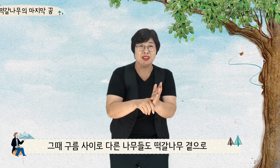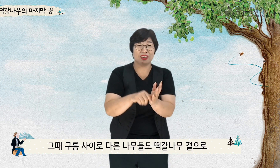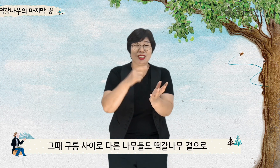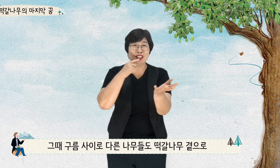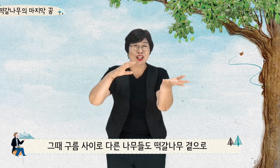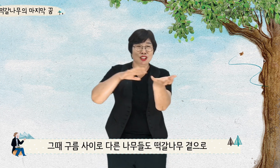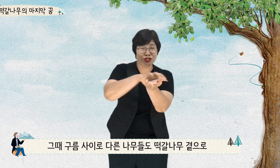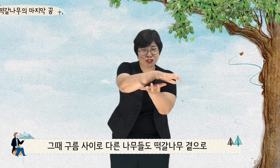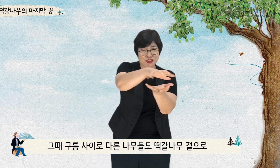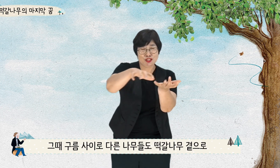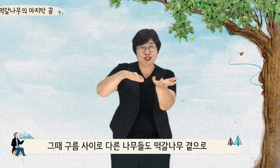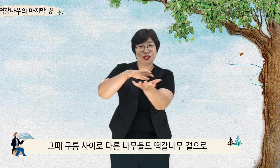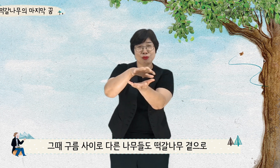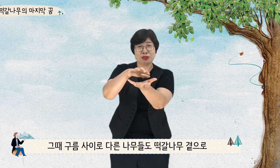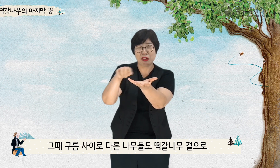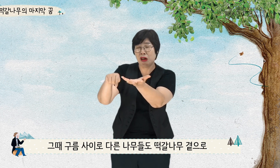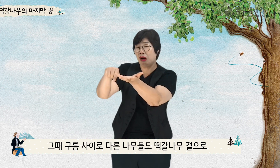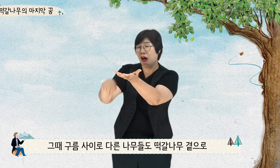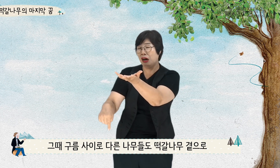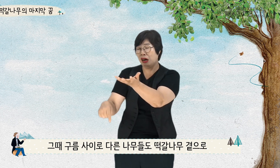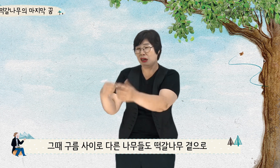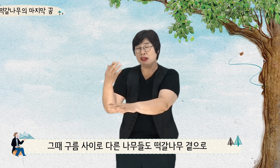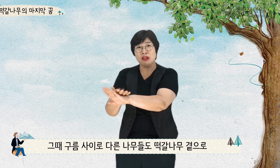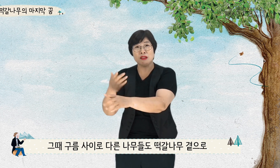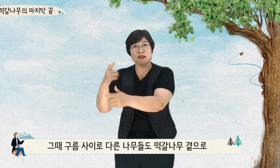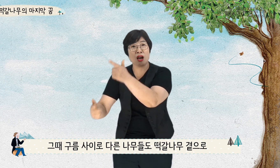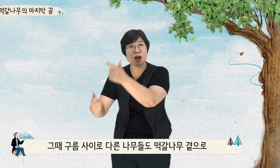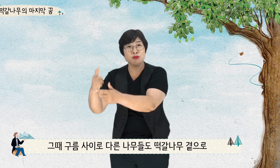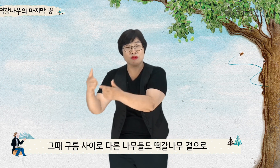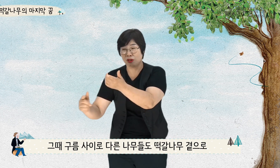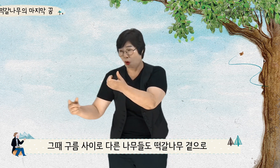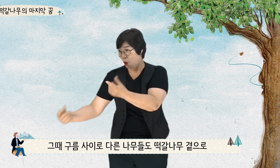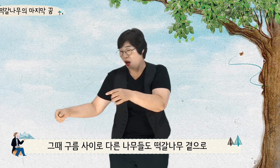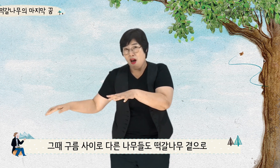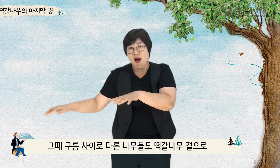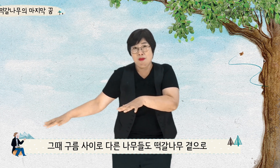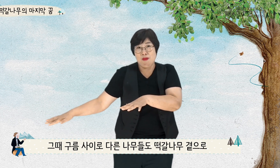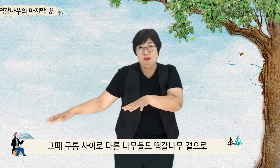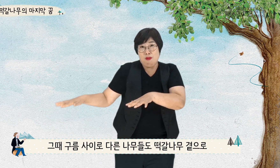그때 구름 사이로 다른 나무들도 떡갈나무 곁으로